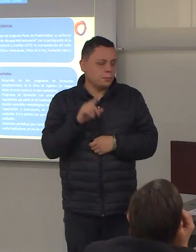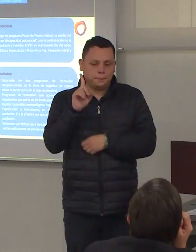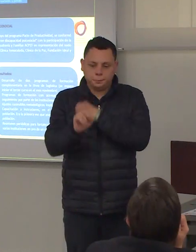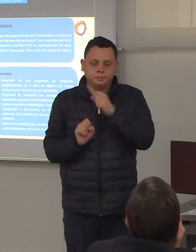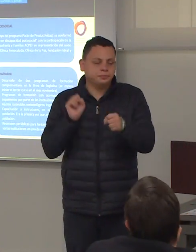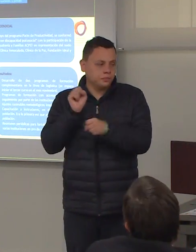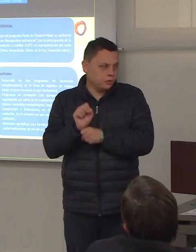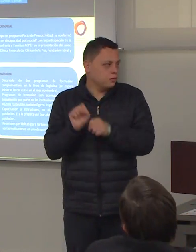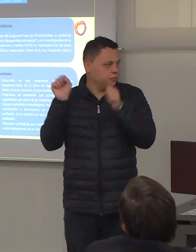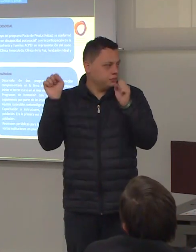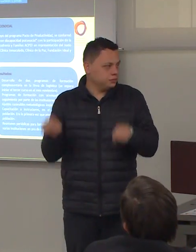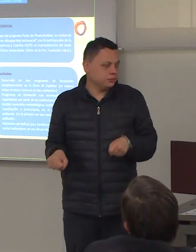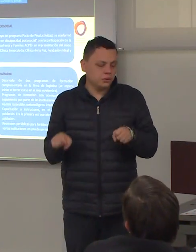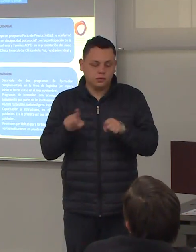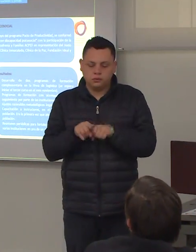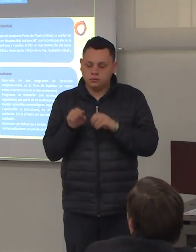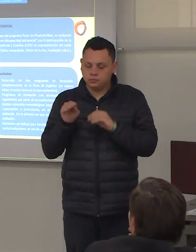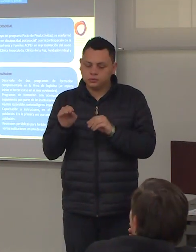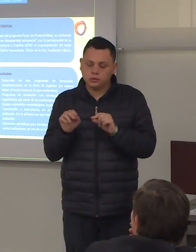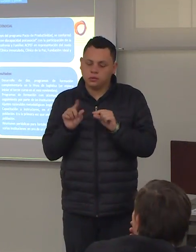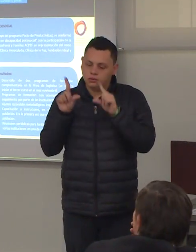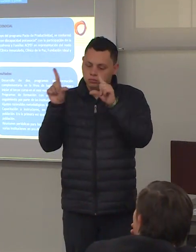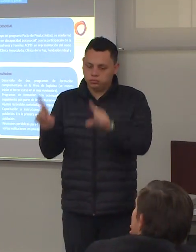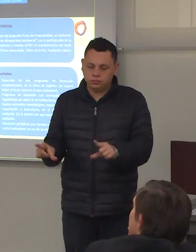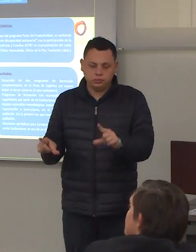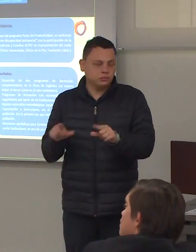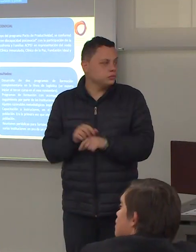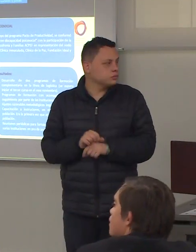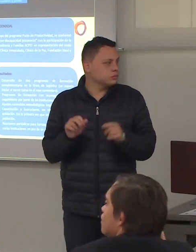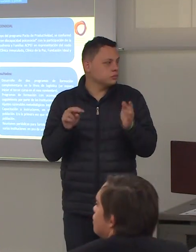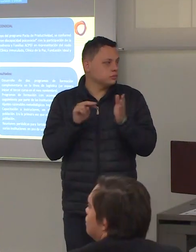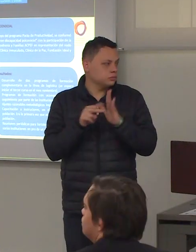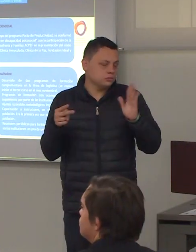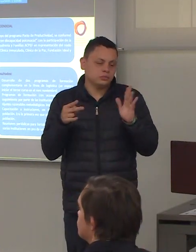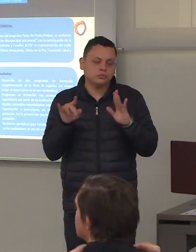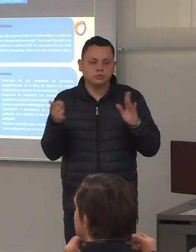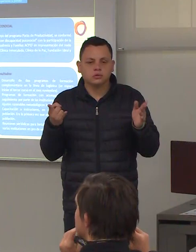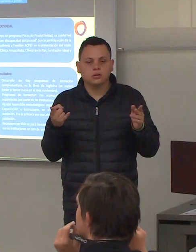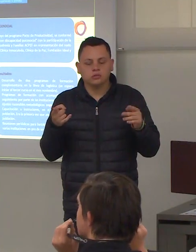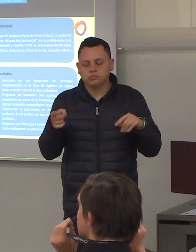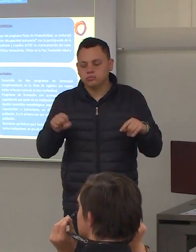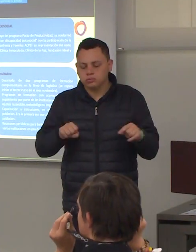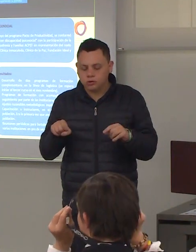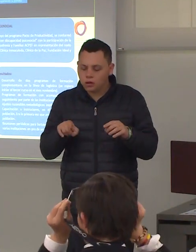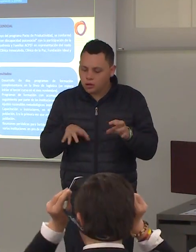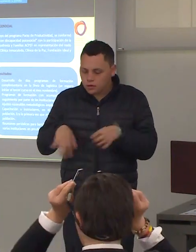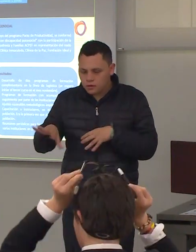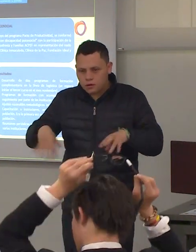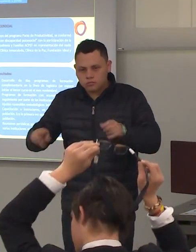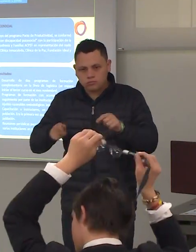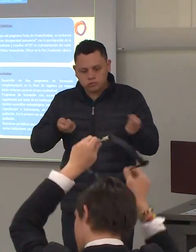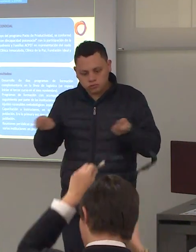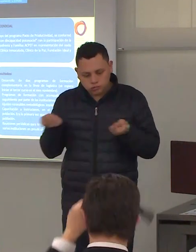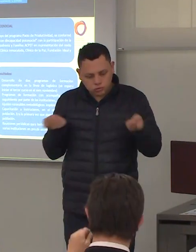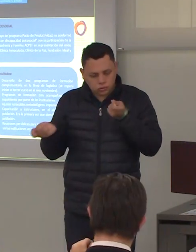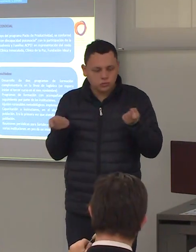año, ellos puedan hacer desde la formación titulada, el técnico en logística y puedan hacer de esta manera